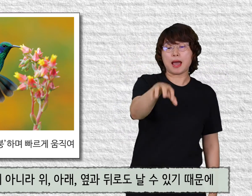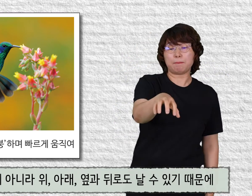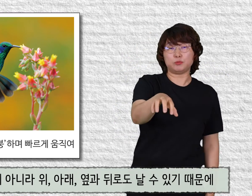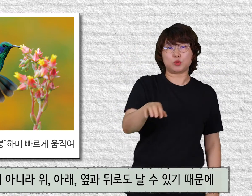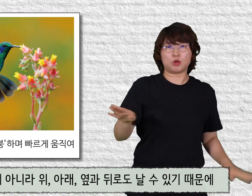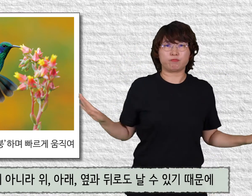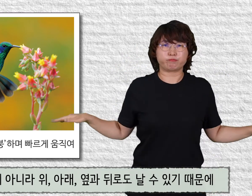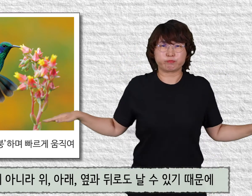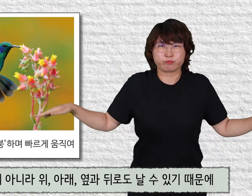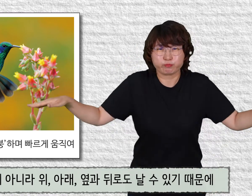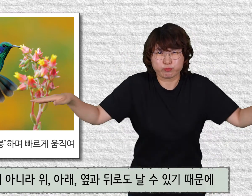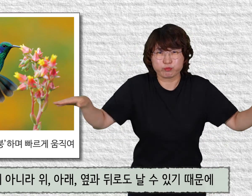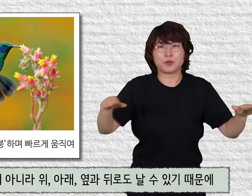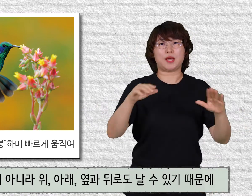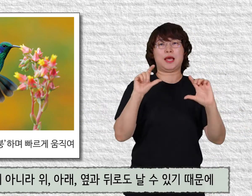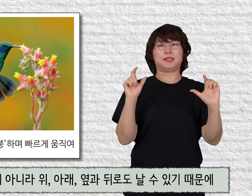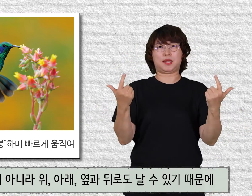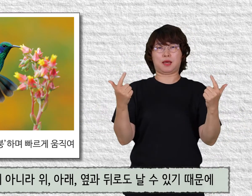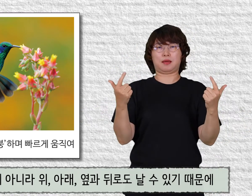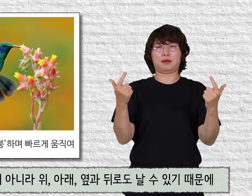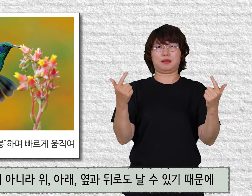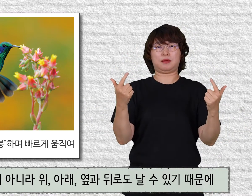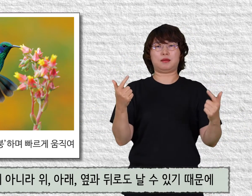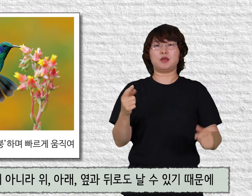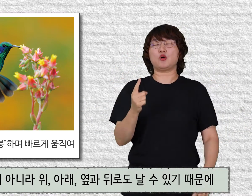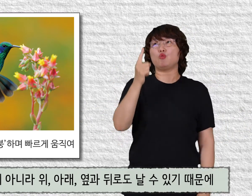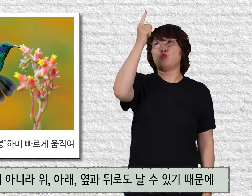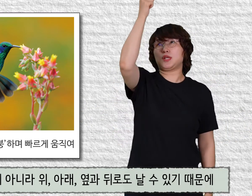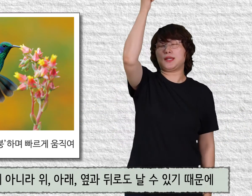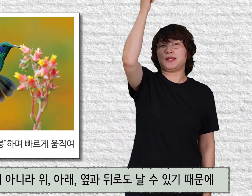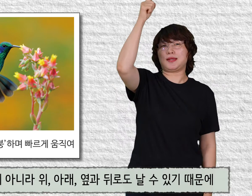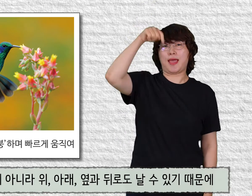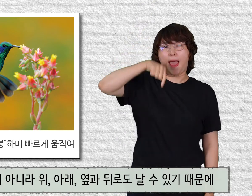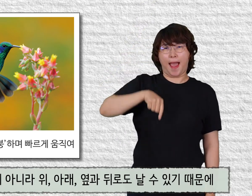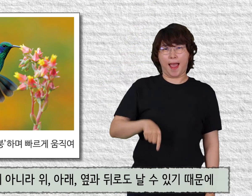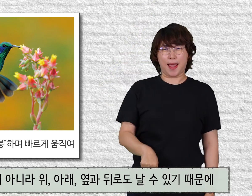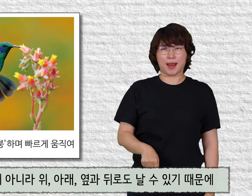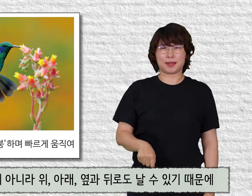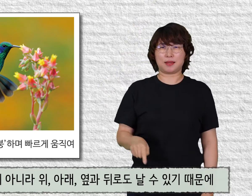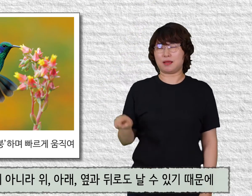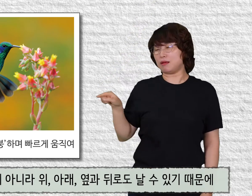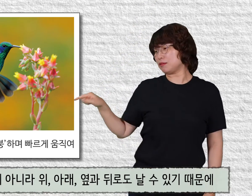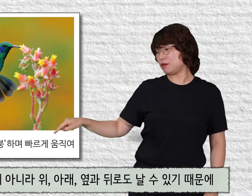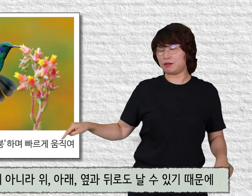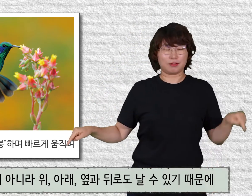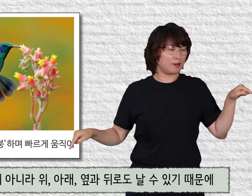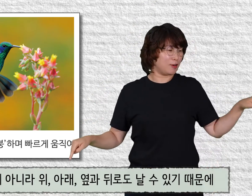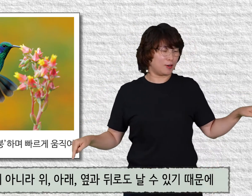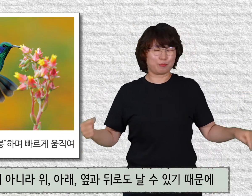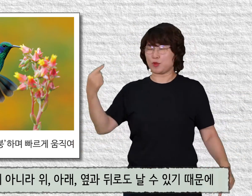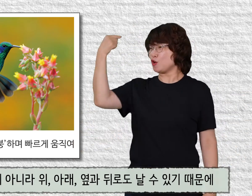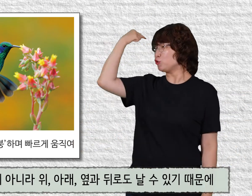앞으로만 나는 게 아니라 위, 아래, 옆과 뒤로도 날 수 있기 때문에